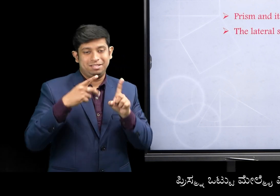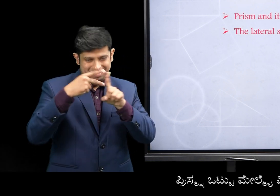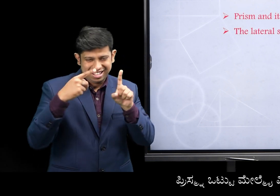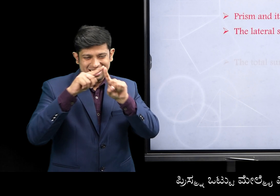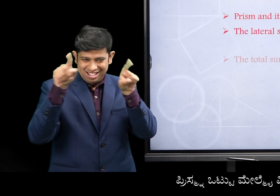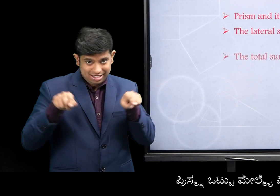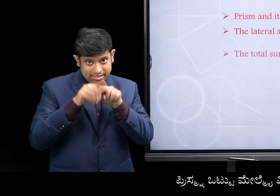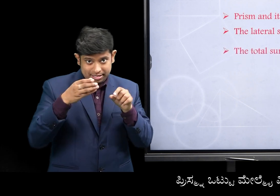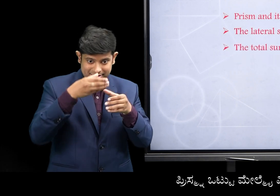ಪ್ರಿಸಂನ ಒಟ್ಟು ಮೇಲ್ಮೈ ವಿಸ್ತೀರ್ಣ.